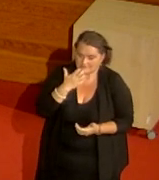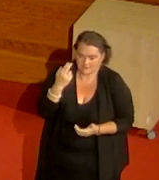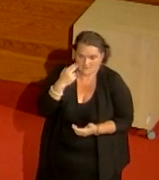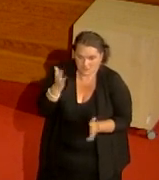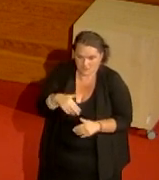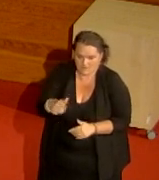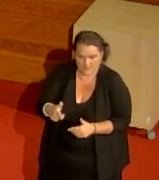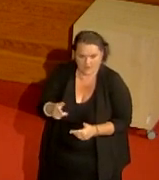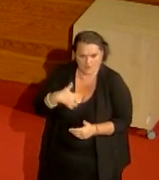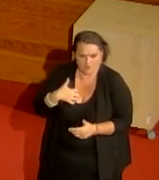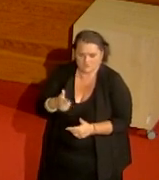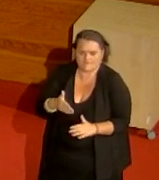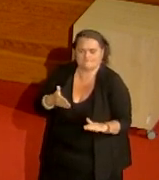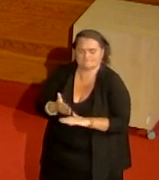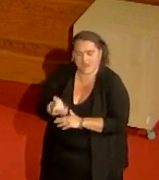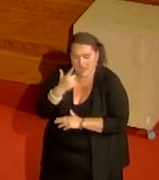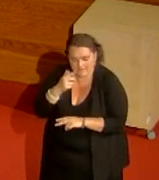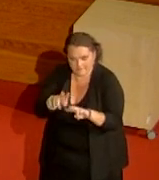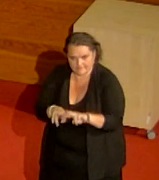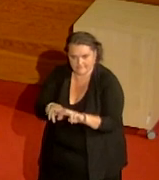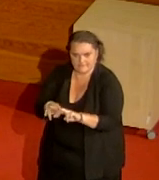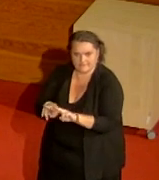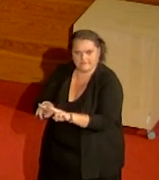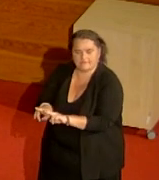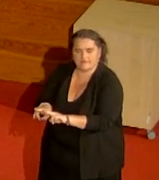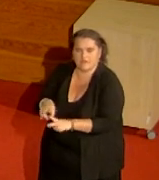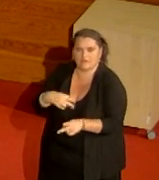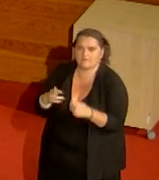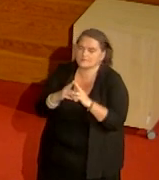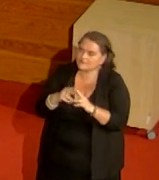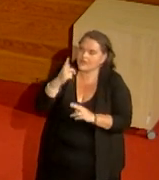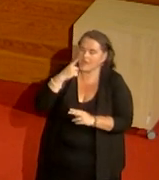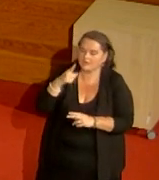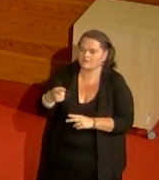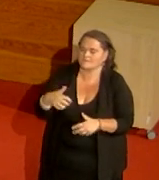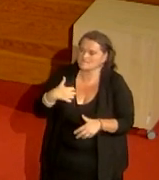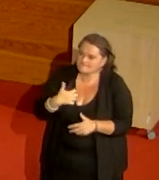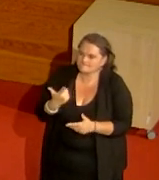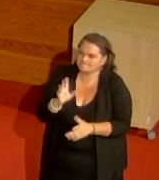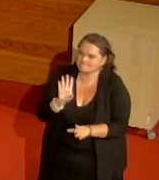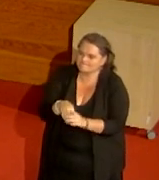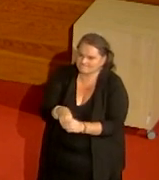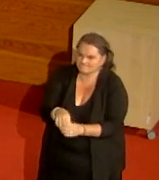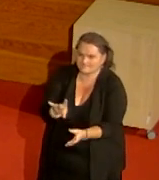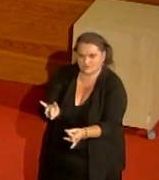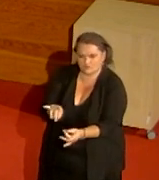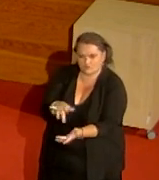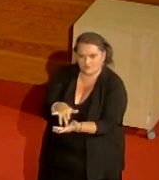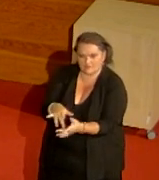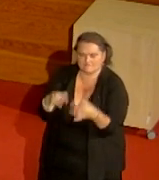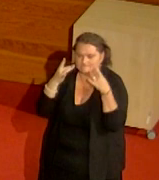comprender las cosas de analizar las cosas de preguntarnos por las cosas y de extrañarnos por ellas es es el que se esconde